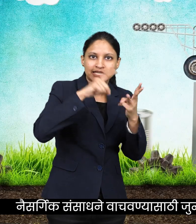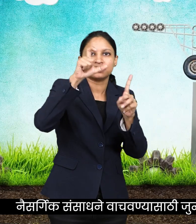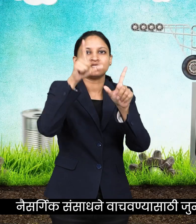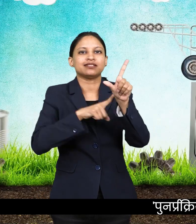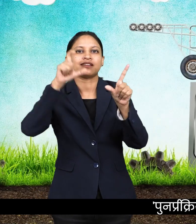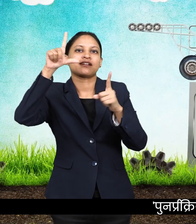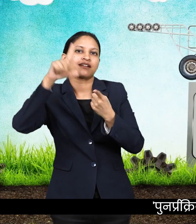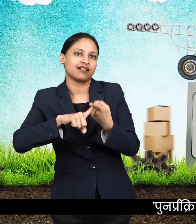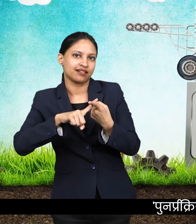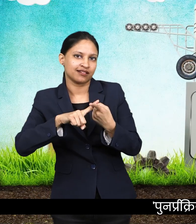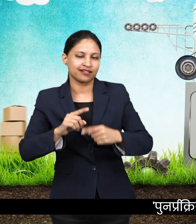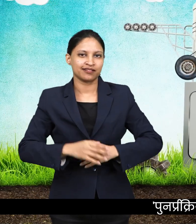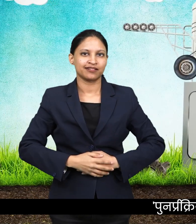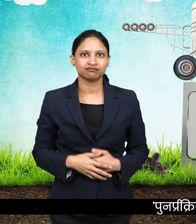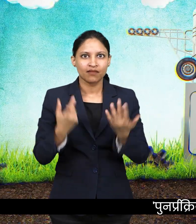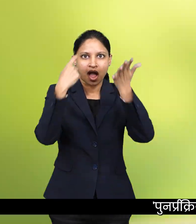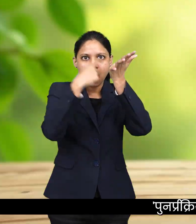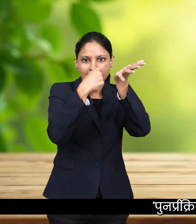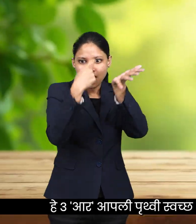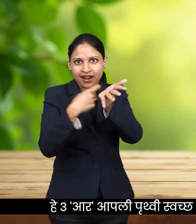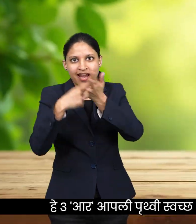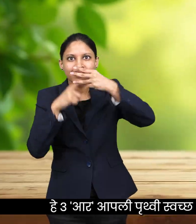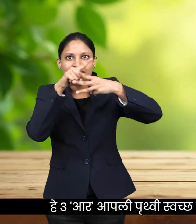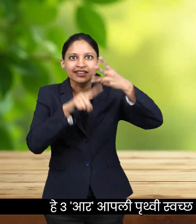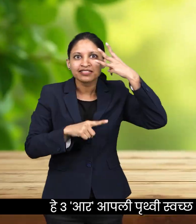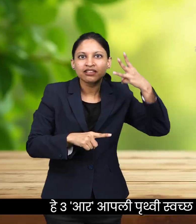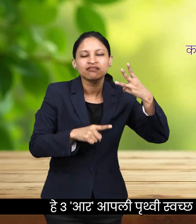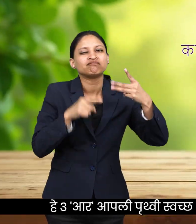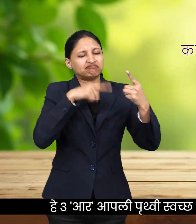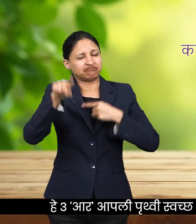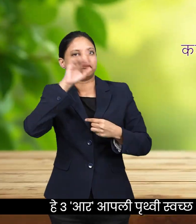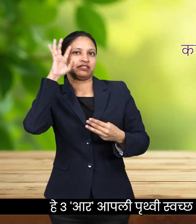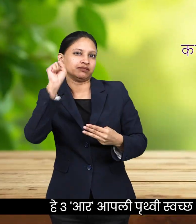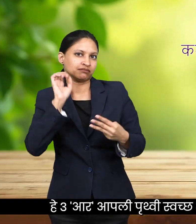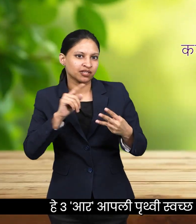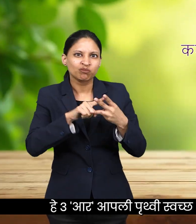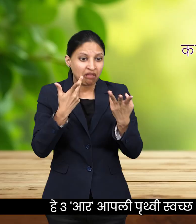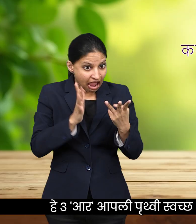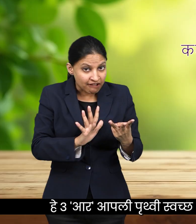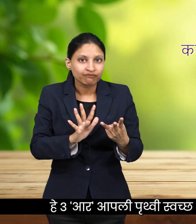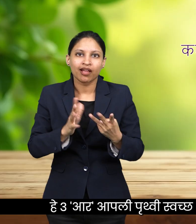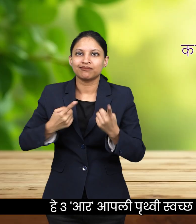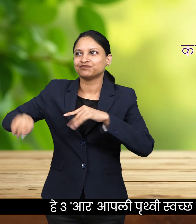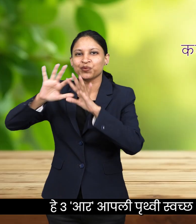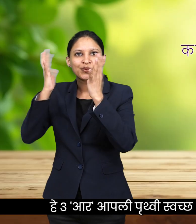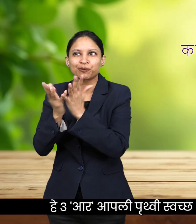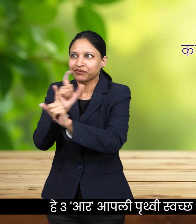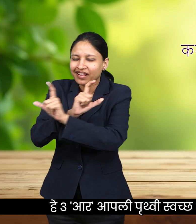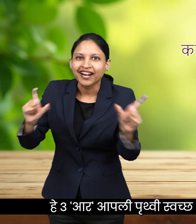याला पुनर्प्रक्रिया करणे म्हणतात. हे 3 R आपली पृथ्वी स्वच्छ आणि हिरवीगार